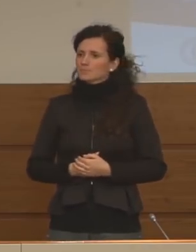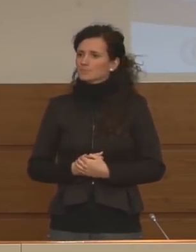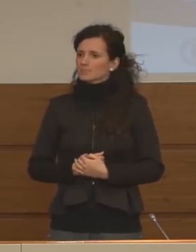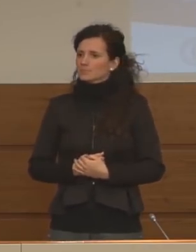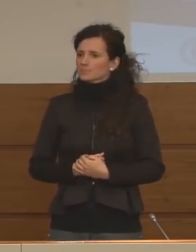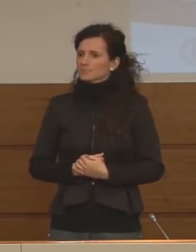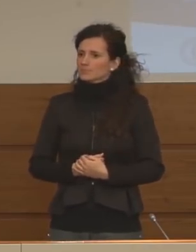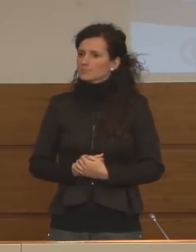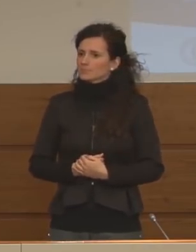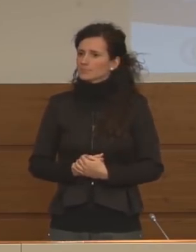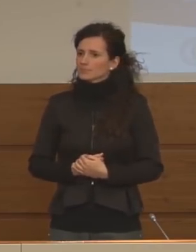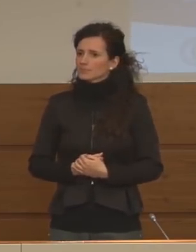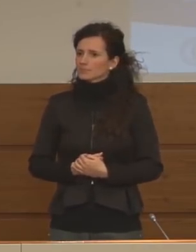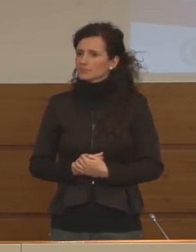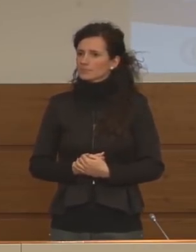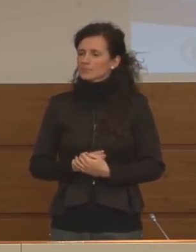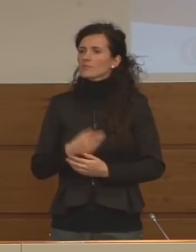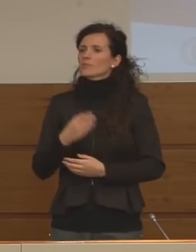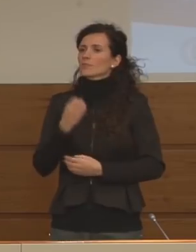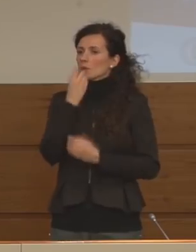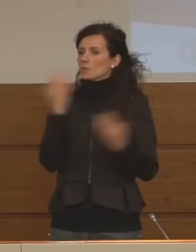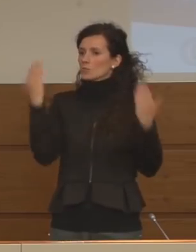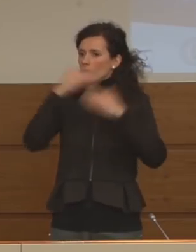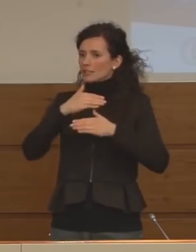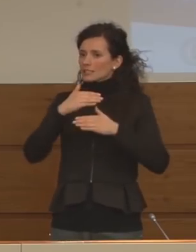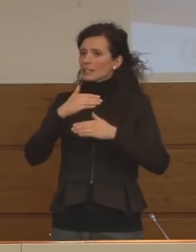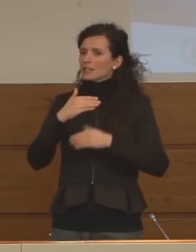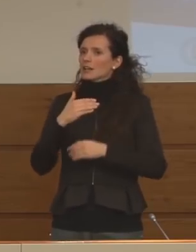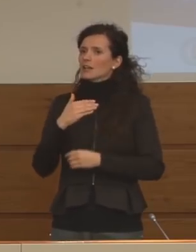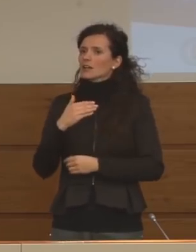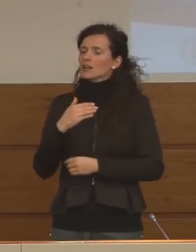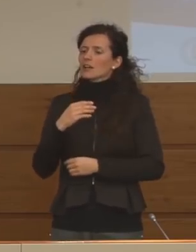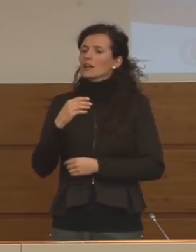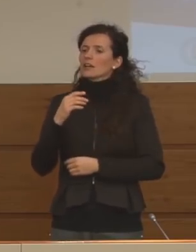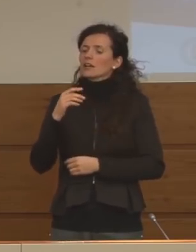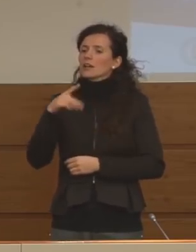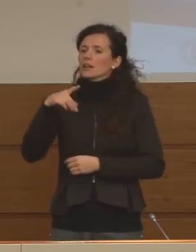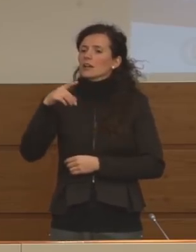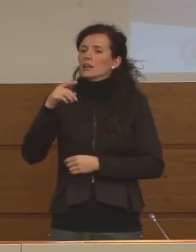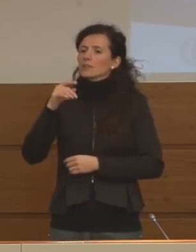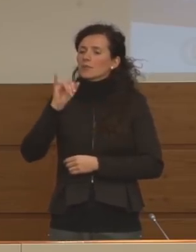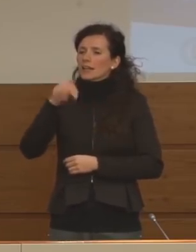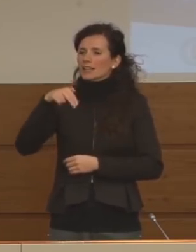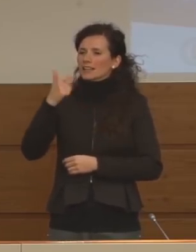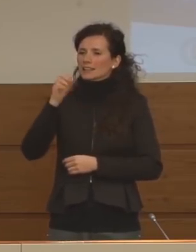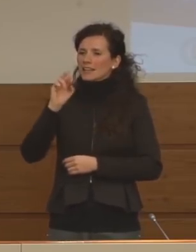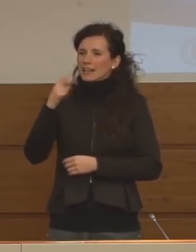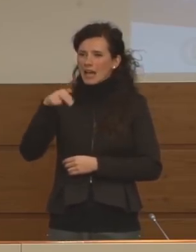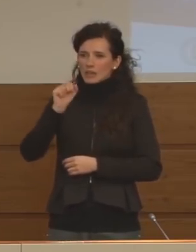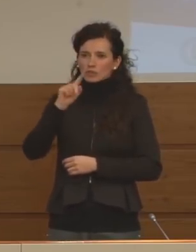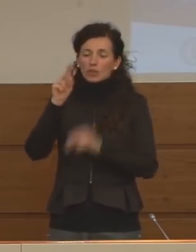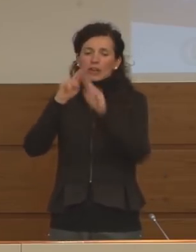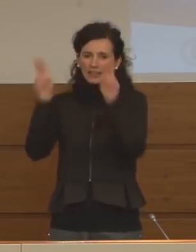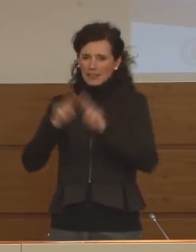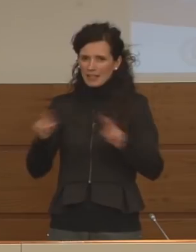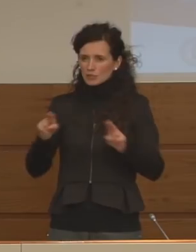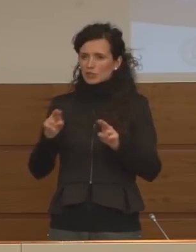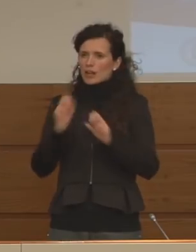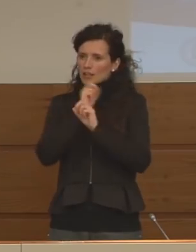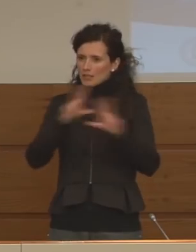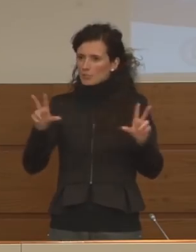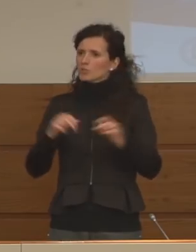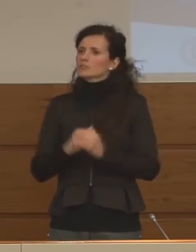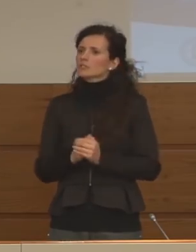salve buonasera veronica dibenedetto montaccini di deposto internazionale oggi purtroppo il record dei